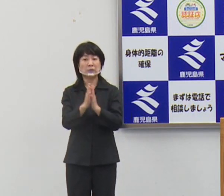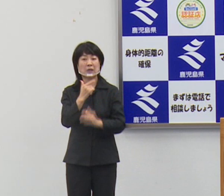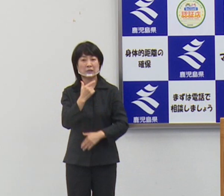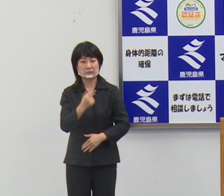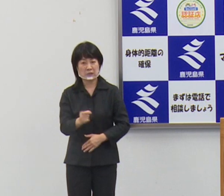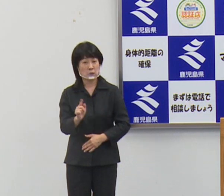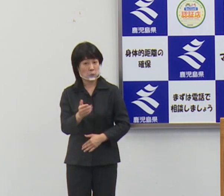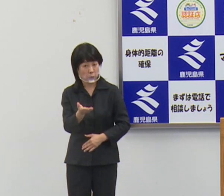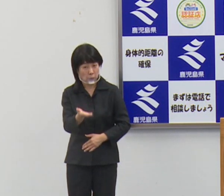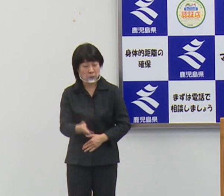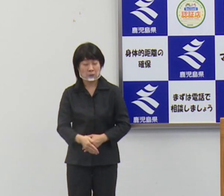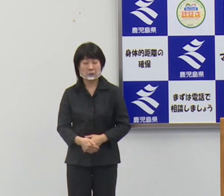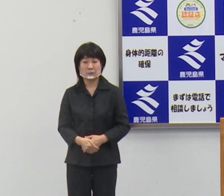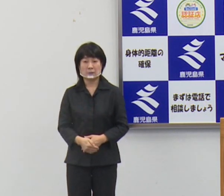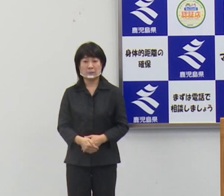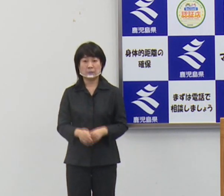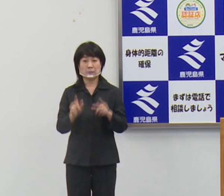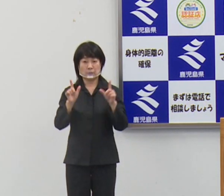ですけれども、いかがでしょうか。